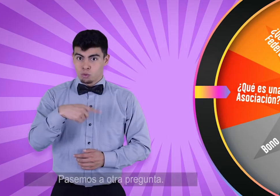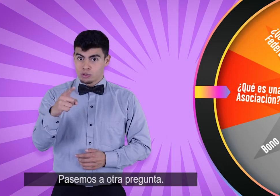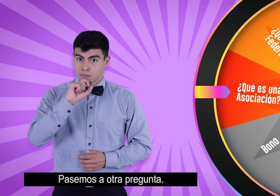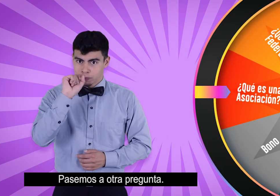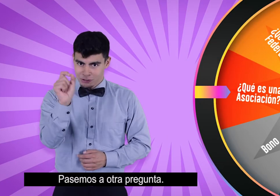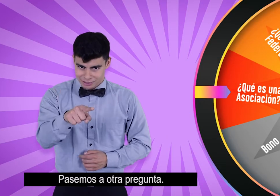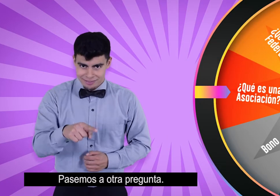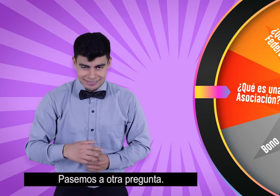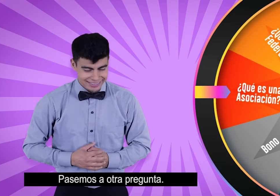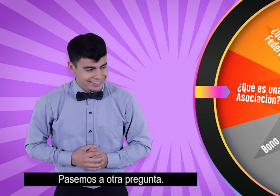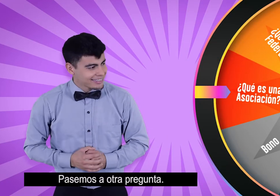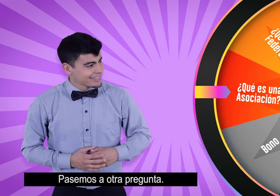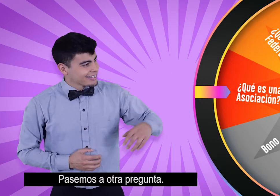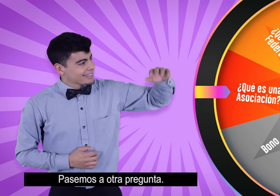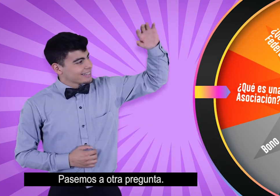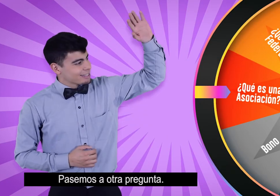Pasemos a otra pregunta.